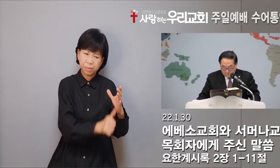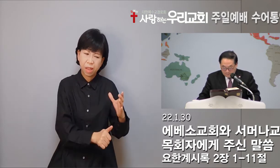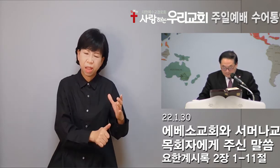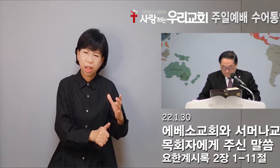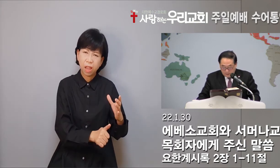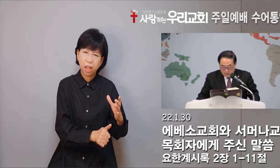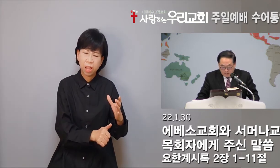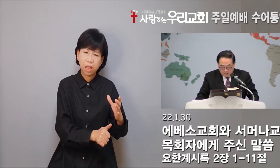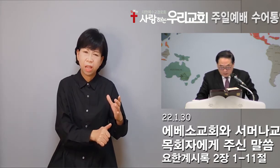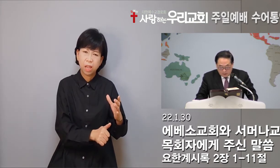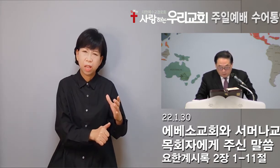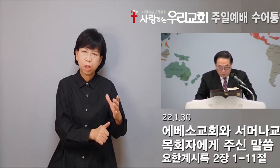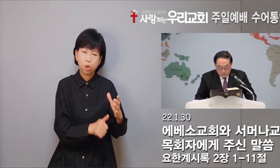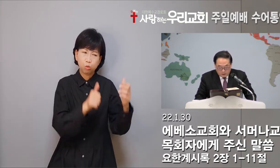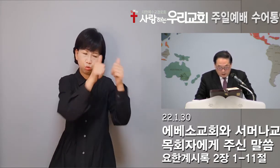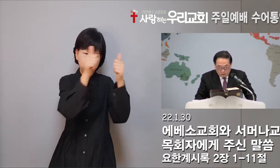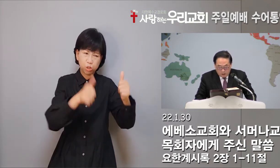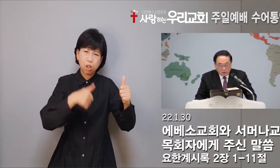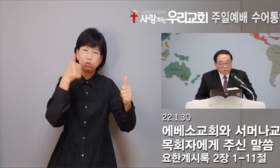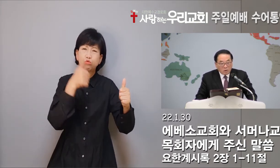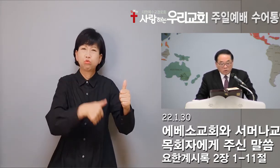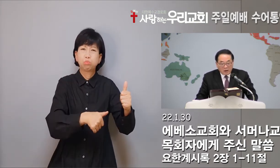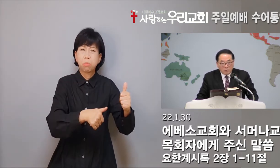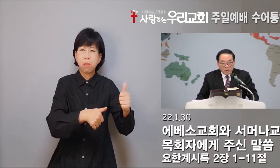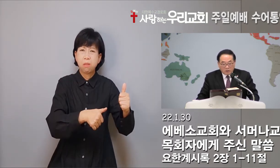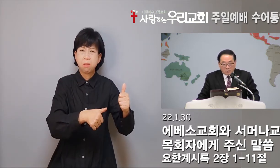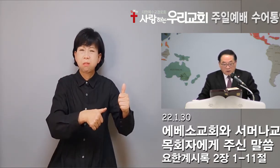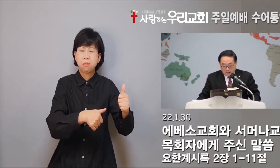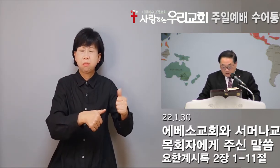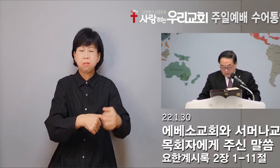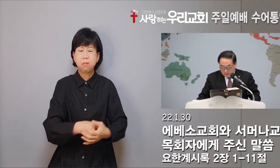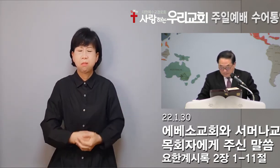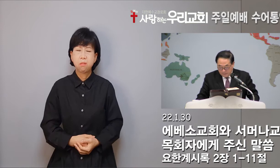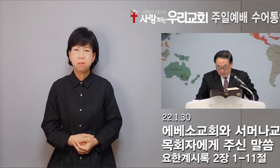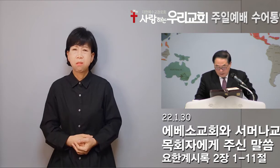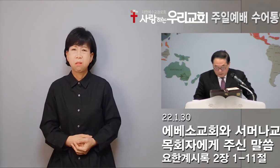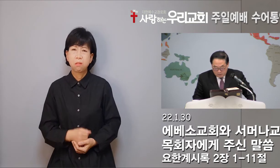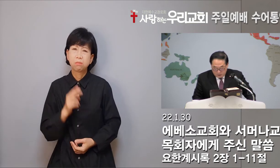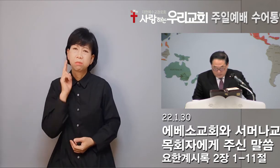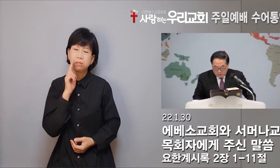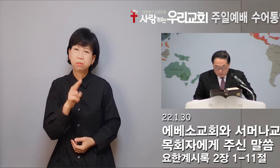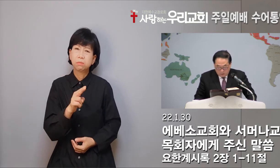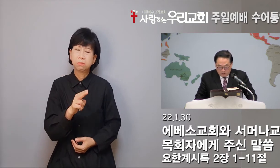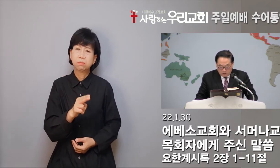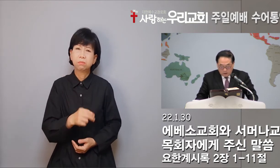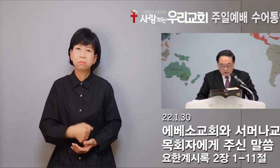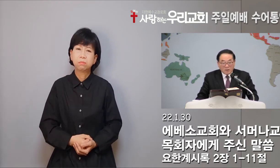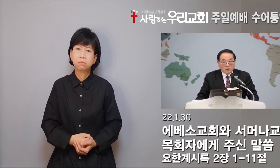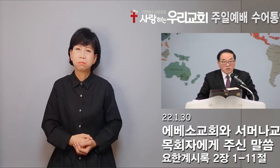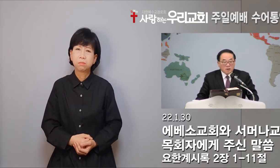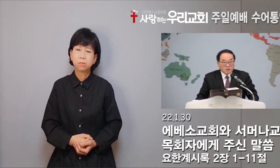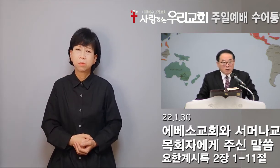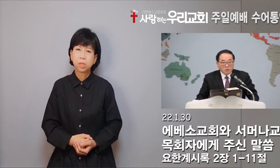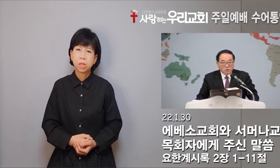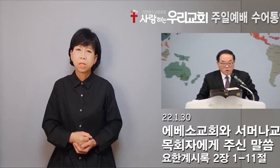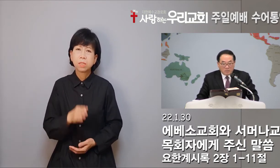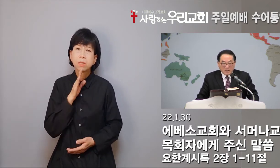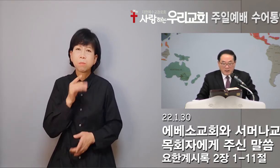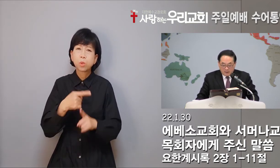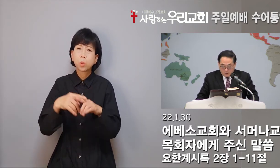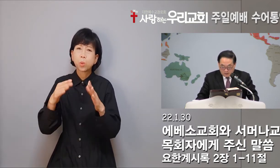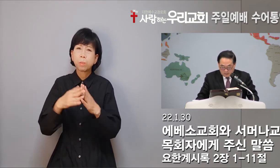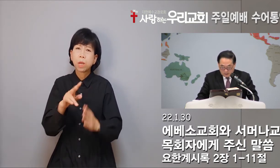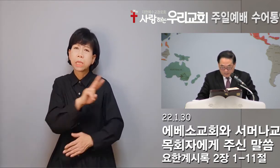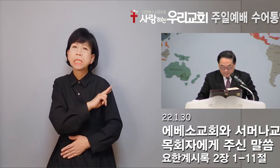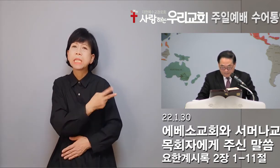것입니다. 그들은 복음의 자유를 왜곡하고 남용했던 것 같습니다. 주의 참된 종들은 이단들을 절대로